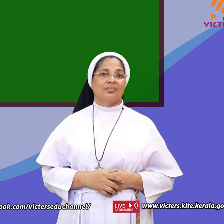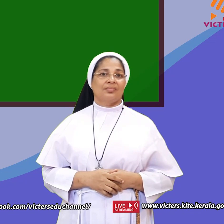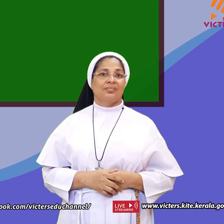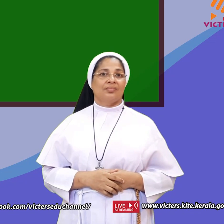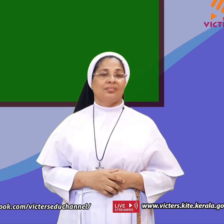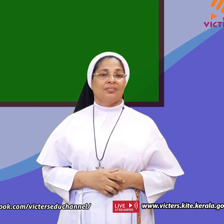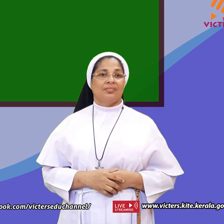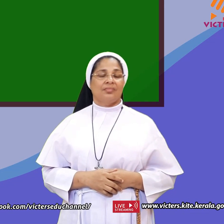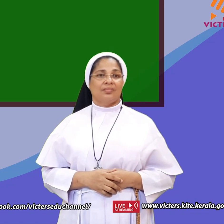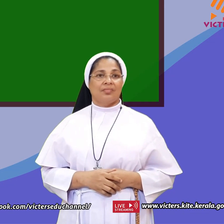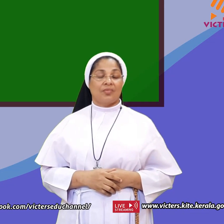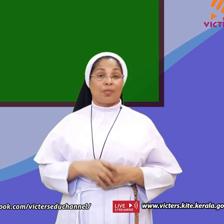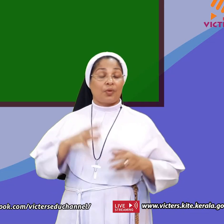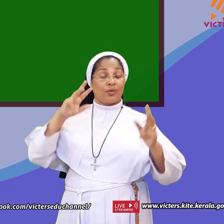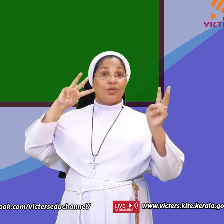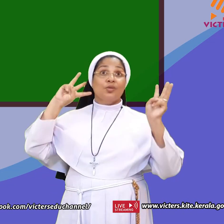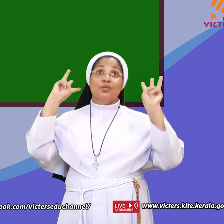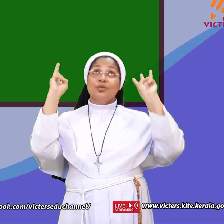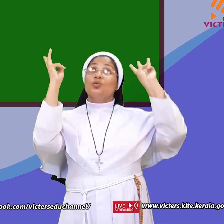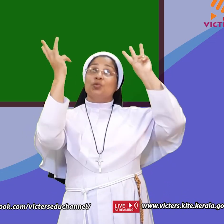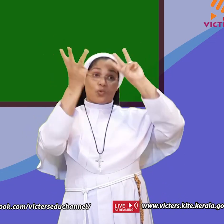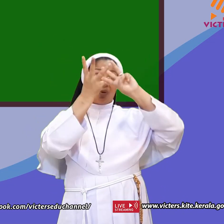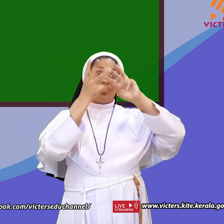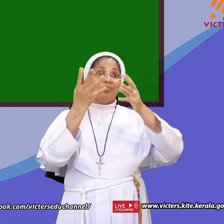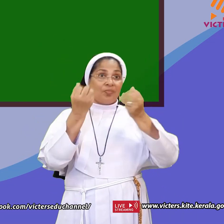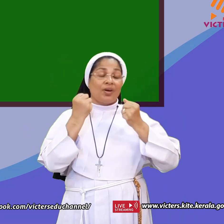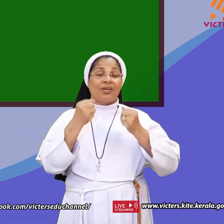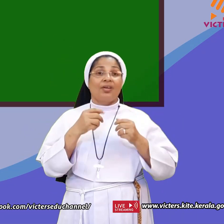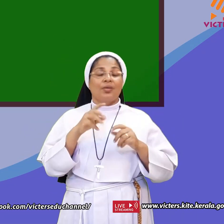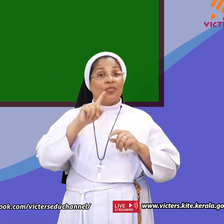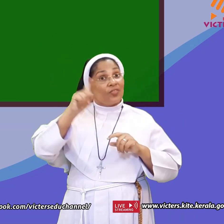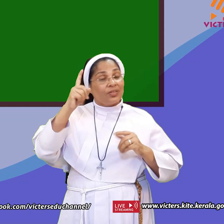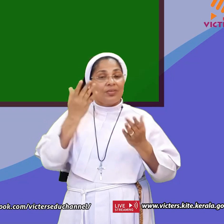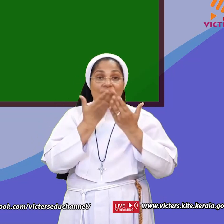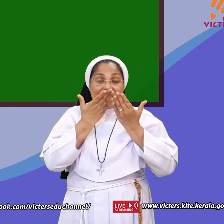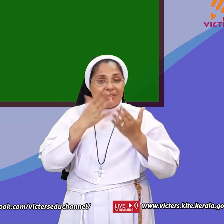മോക്ഷാർത്ഥി, അതായത് മോക്ഷം ആഗ്രഹിക്കുന്നയാൾ വിദ്യ അഭ്യസിക്കണം.